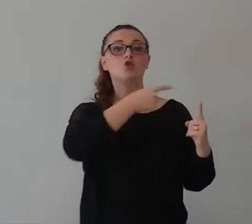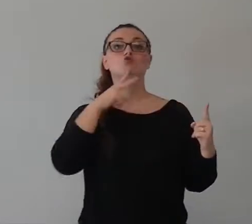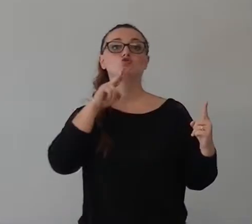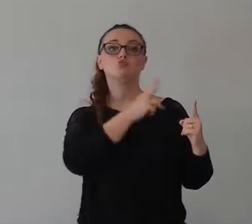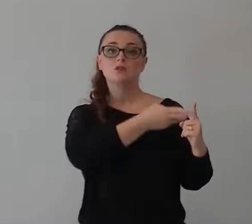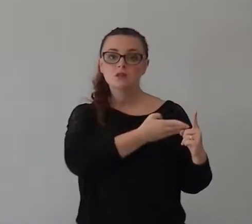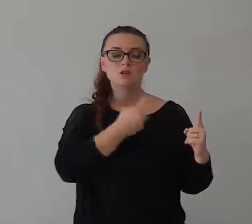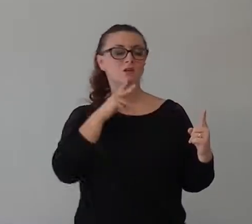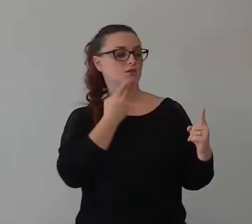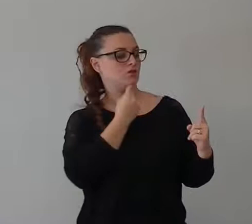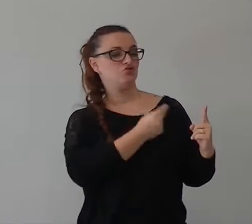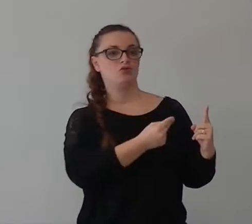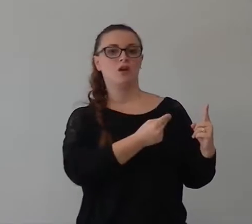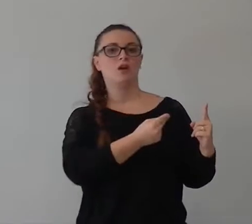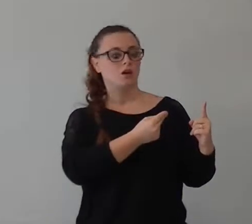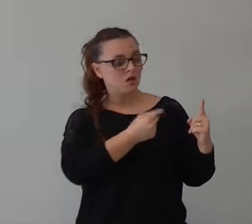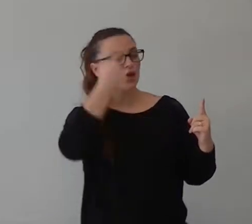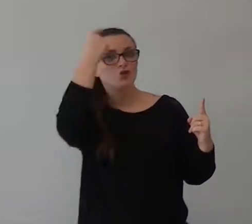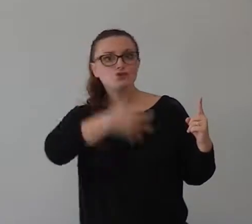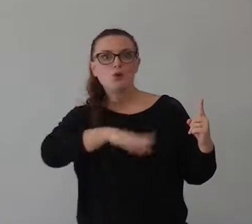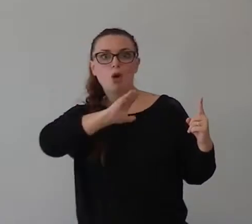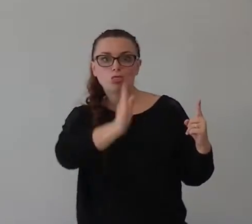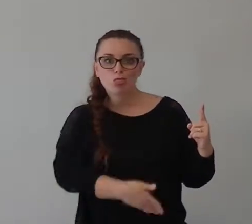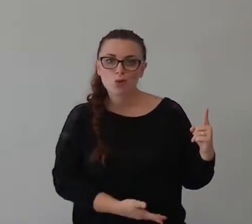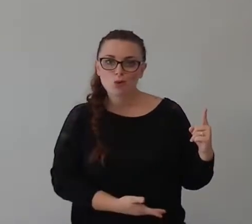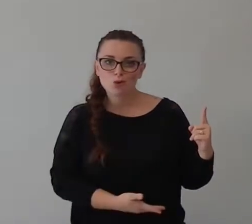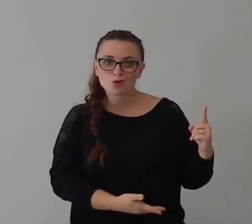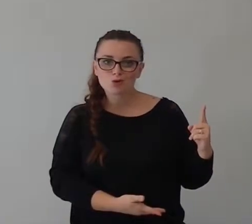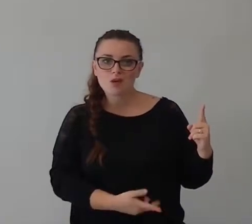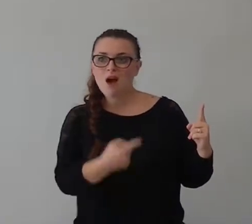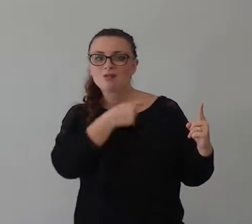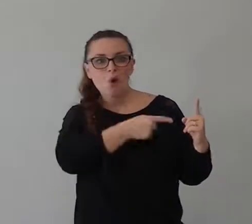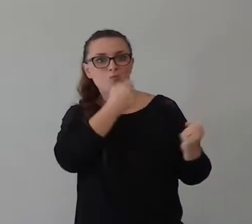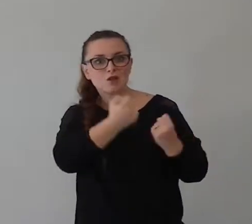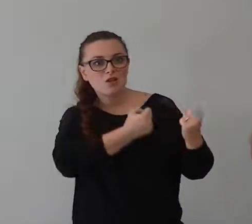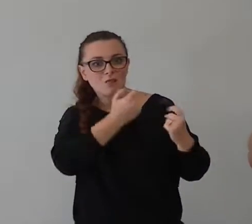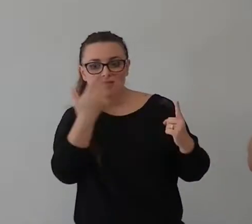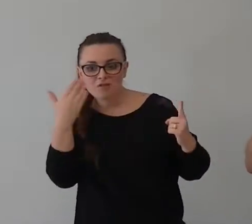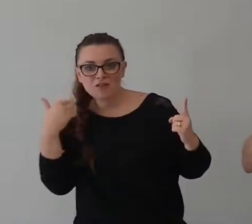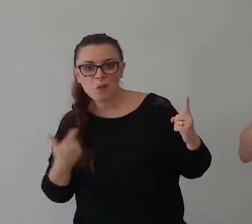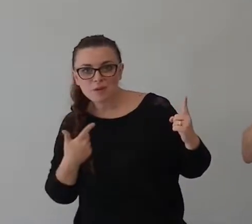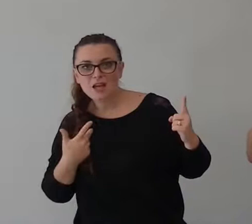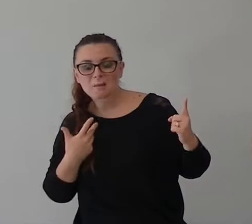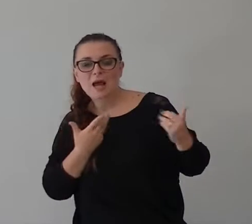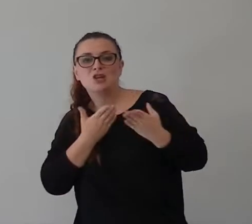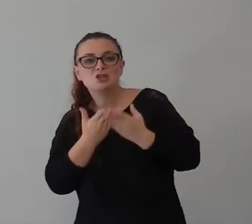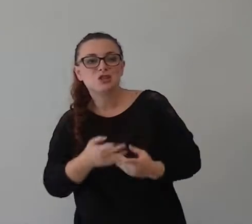io so quello che hai fatto, la vanta davanti a tutti, la incoraggia davanti a tutti, vuole che tutti quanti sappiano. Questa